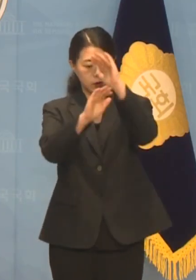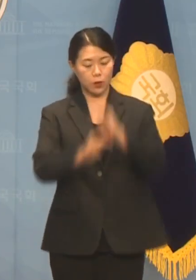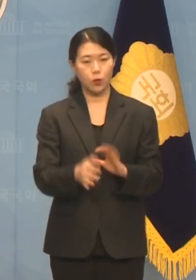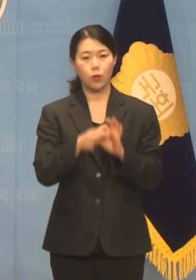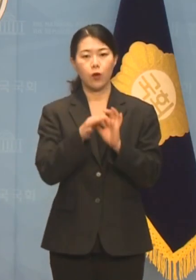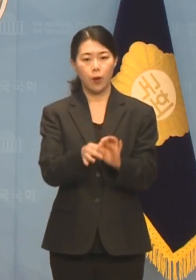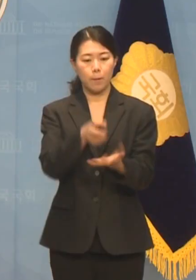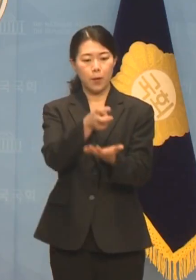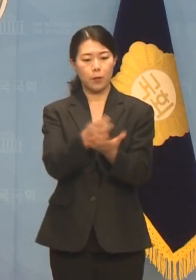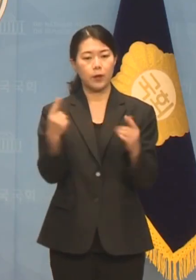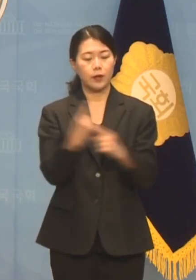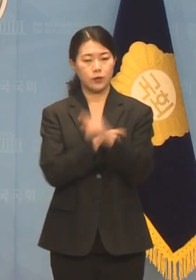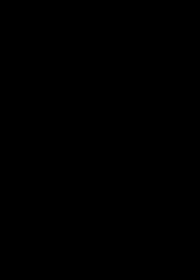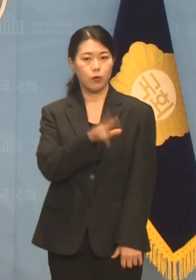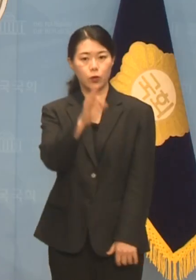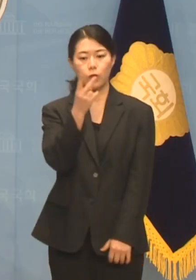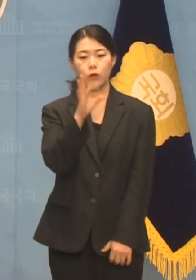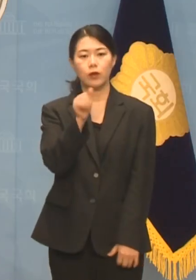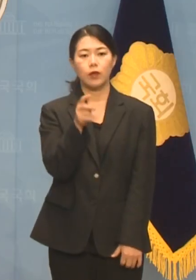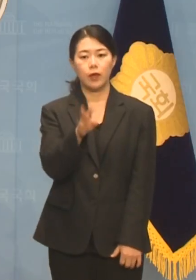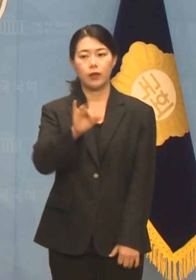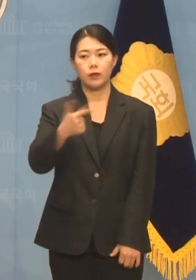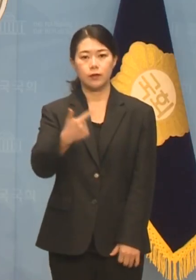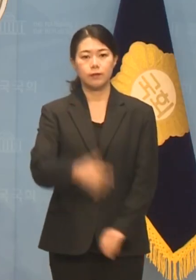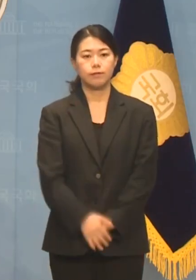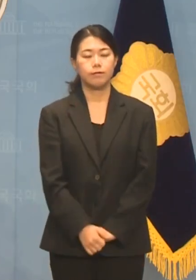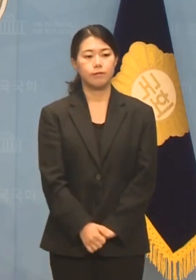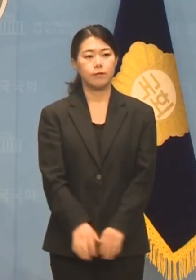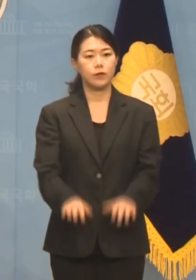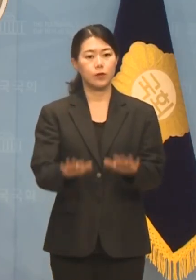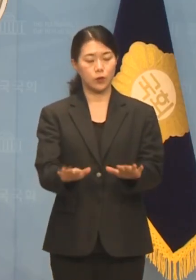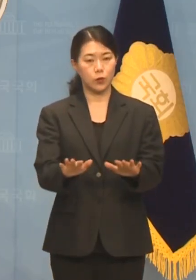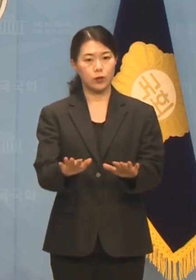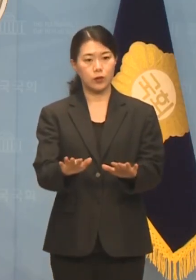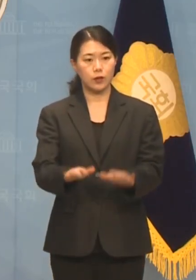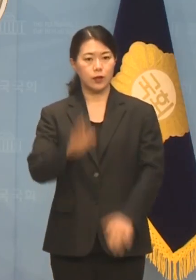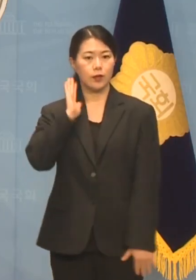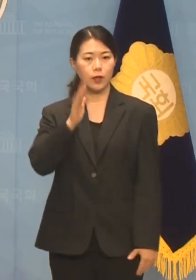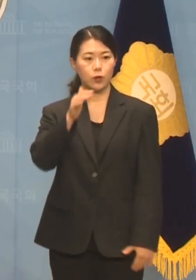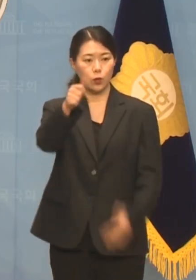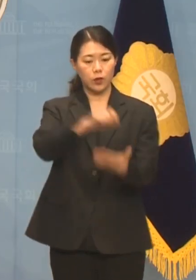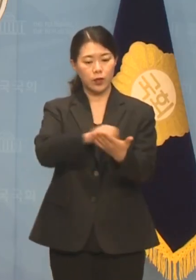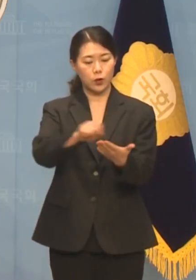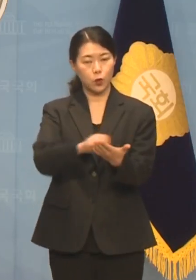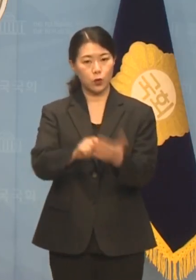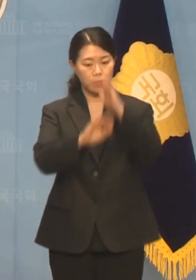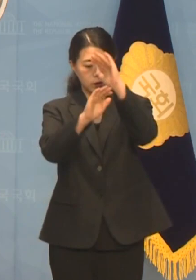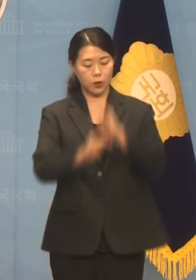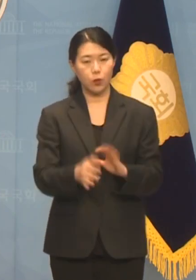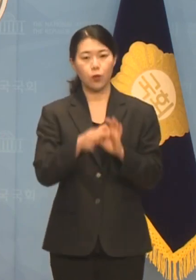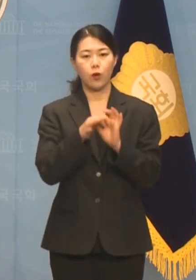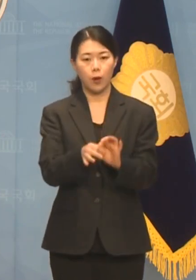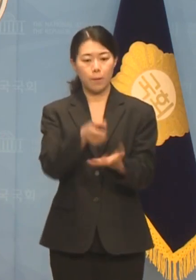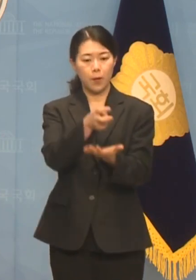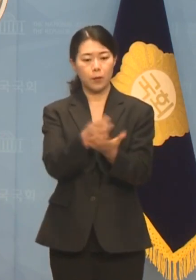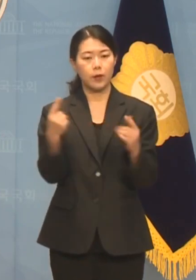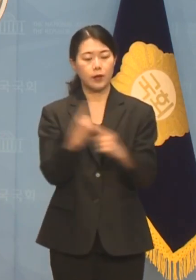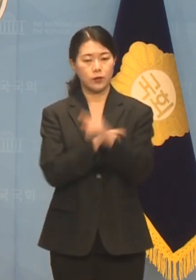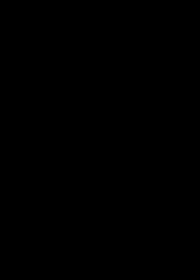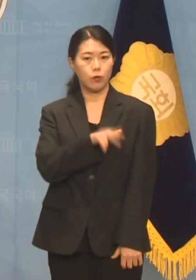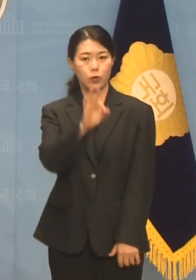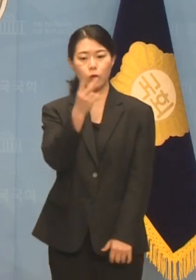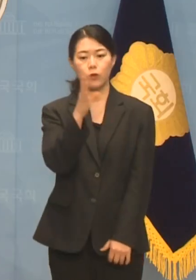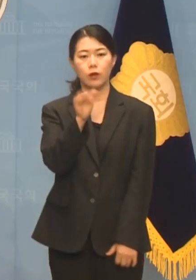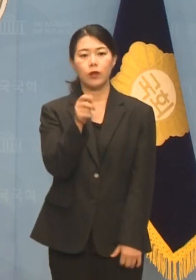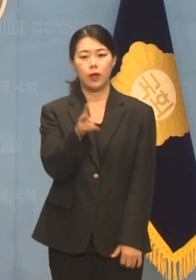법률 개정안, 이른바 내란 저는 오늘 대통령 기록물 관리에 관한 법률 개정안, 이른바